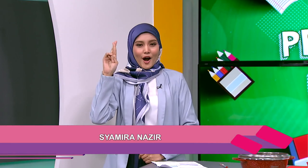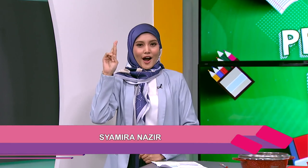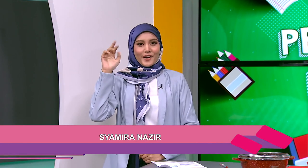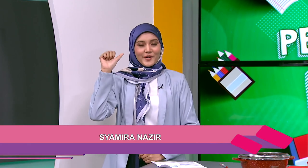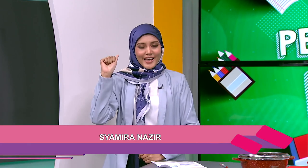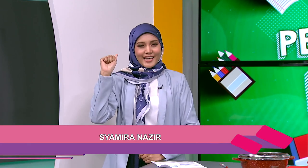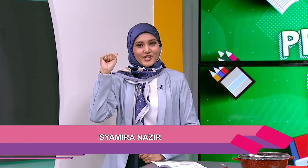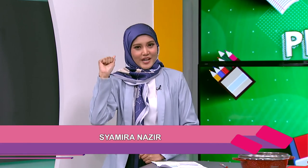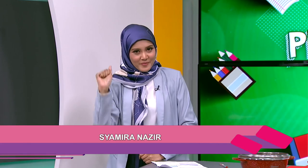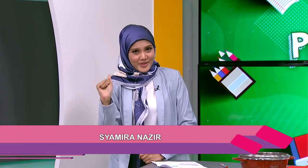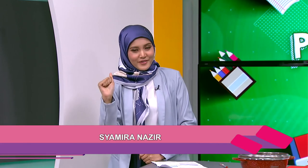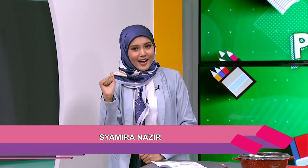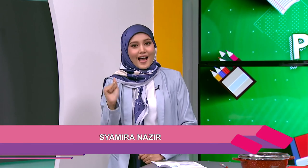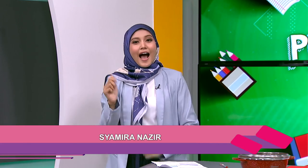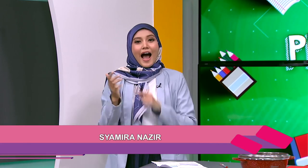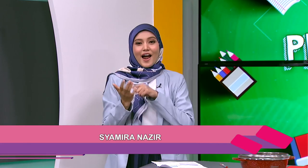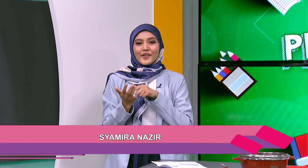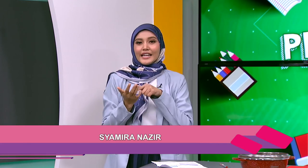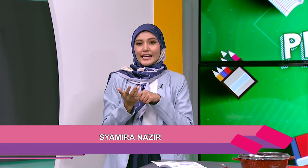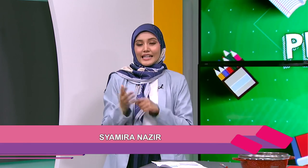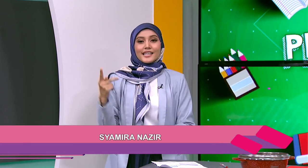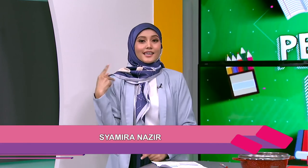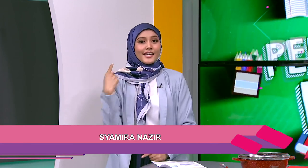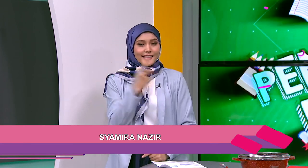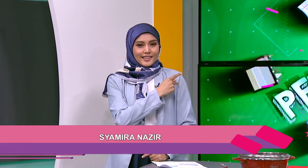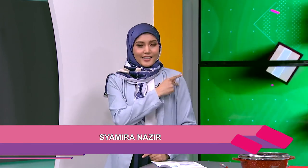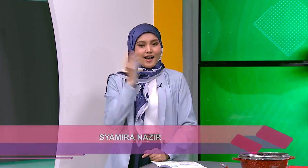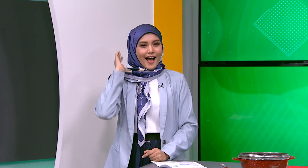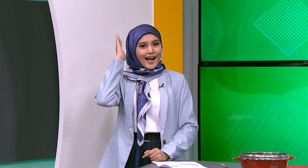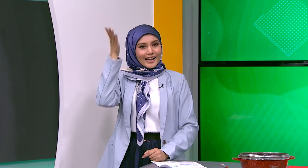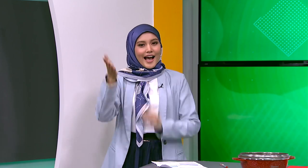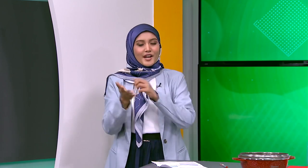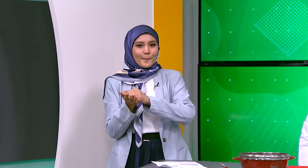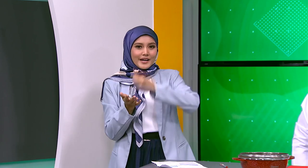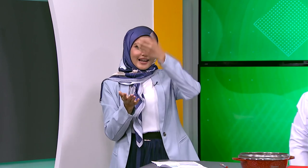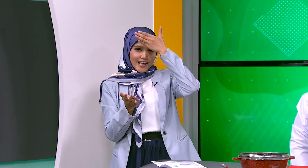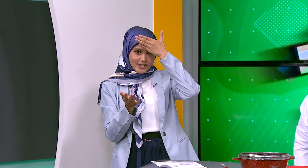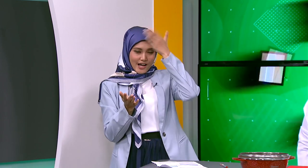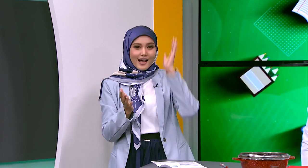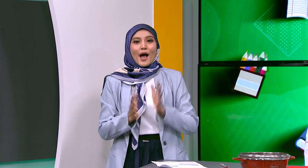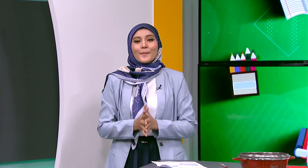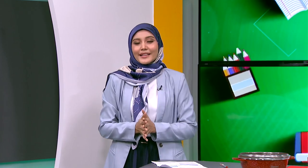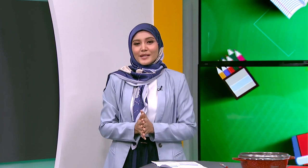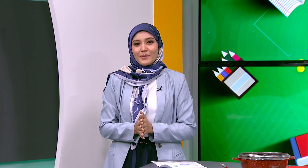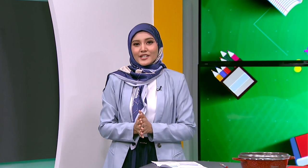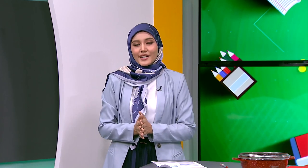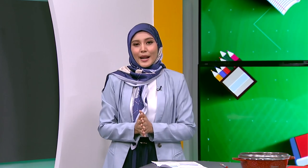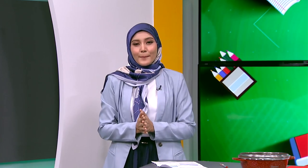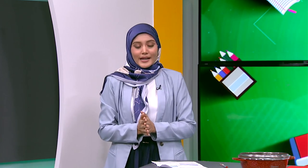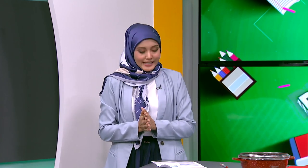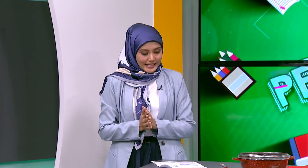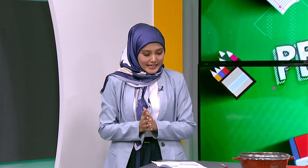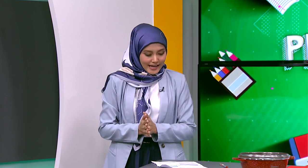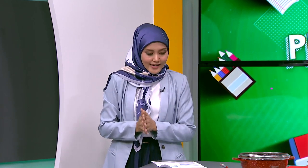I R A Shamira. Hari ini kita akan belajar mata